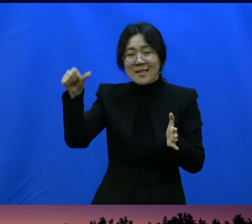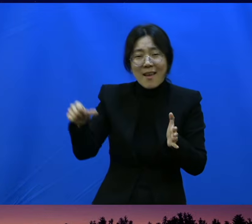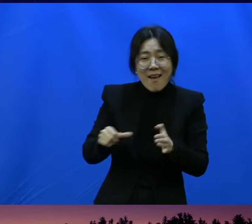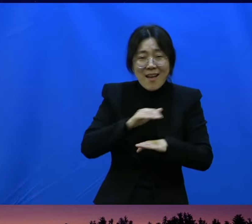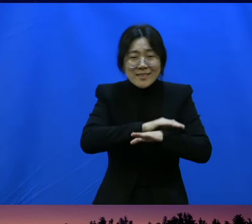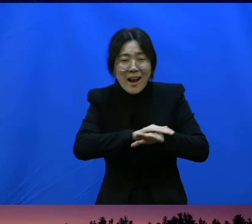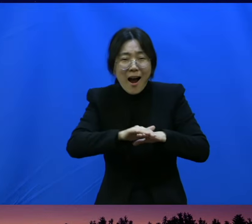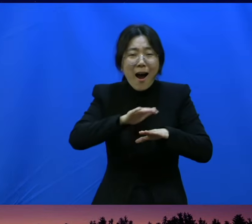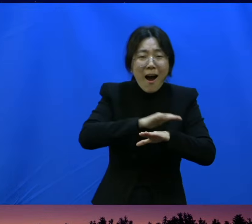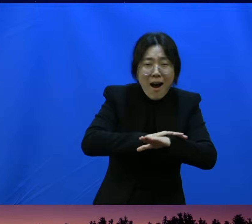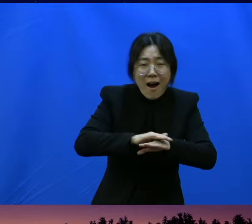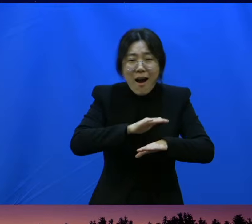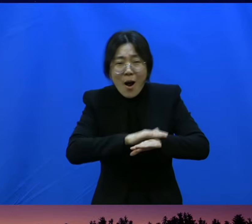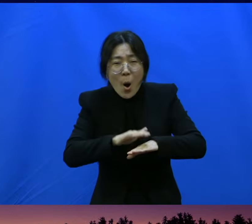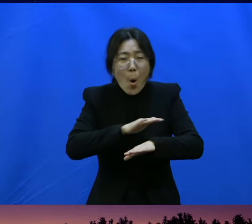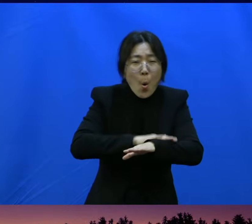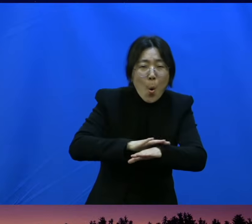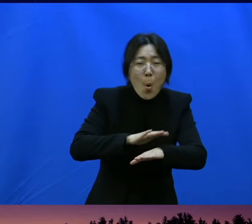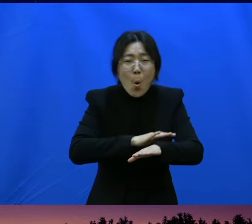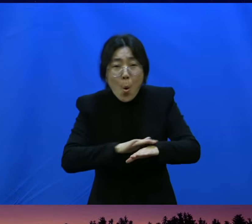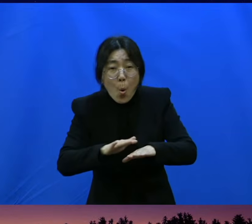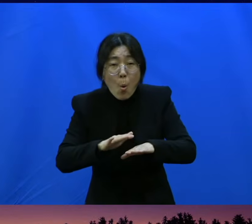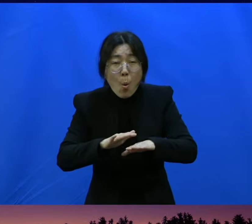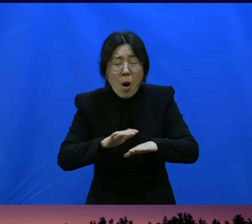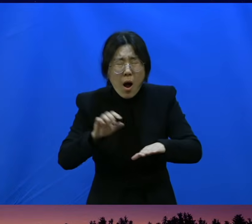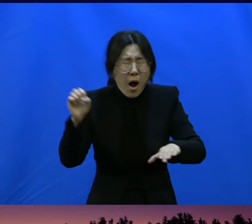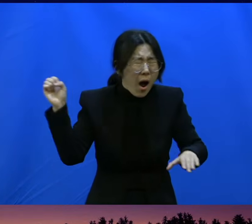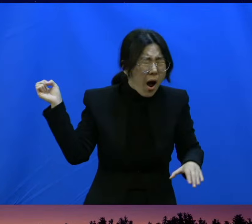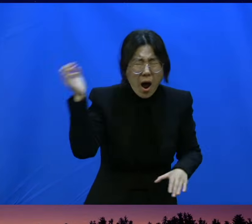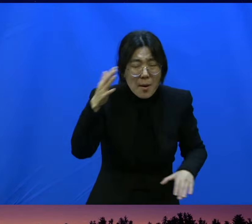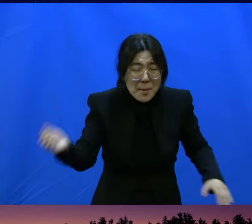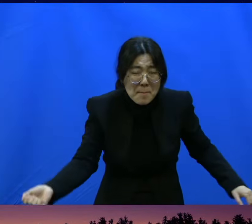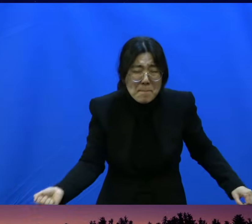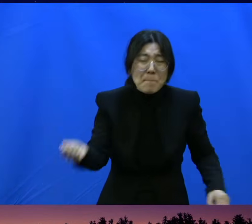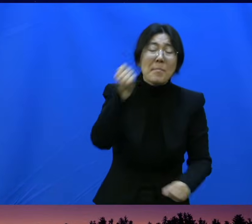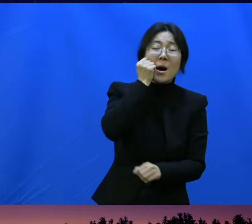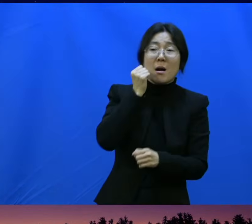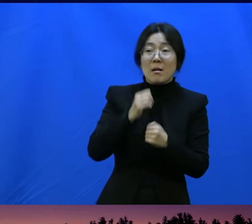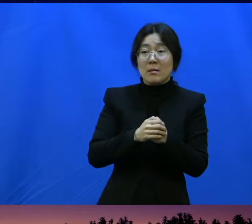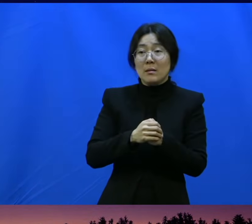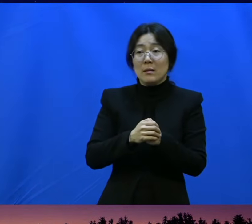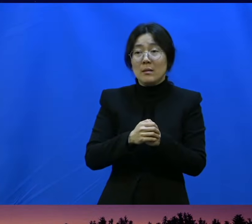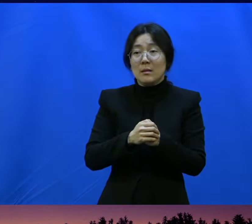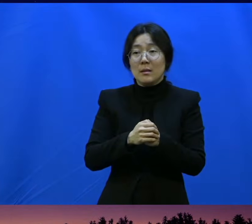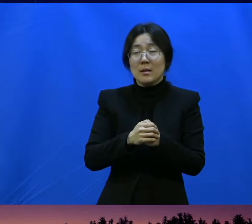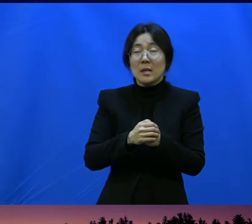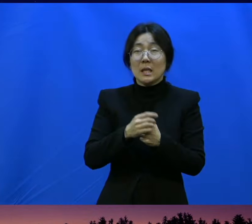아무것도 의지할 게 없는, 모든 계획이 무너지고 인생의 먹구름이 잔뜩 뒤덮일 때,